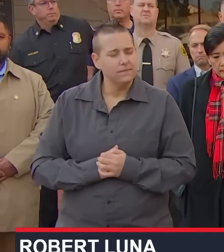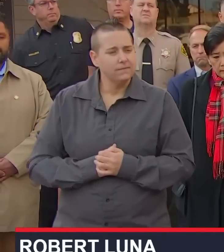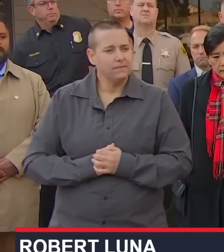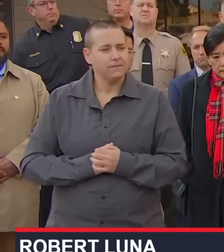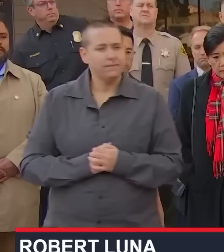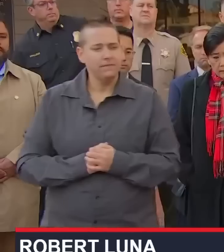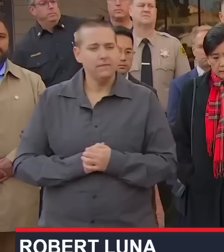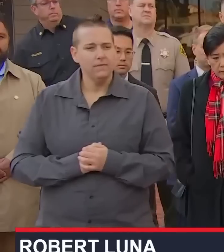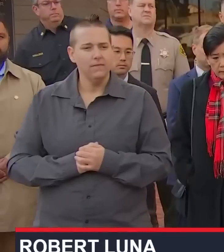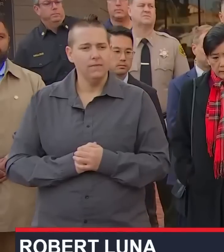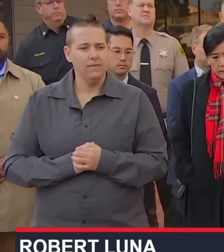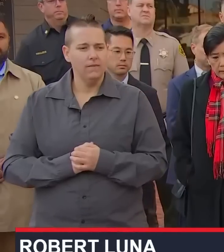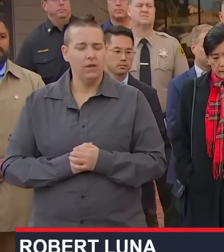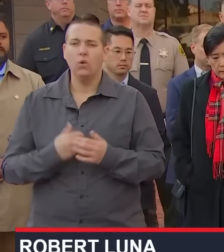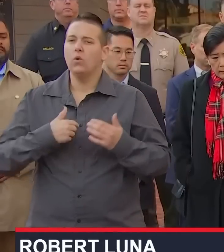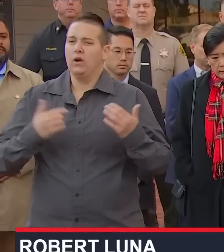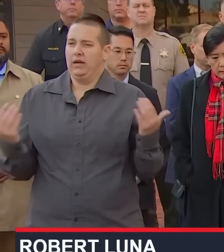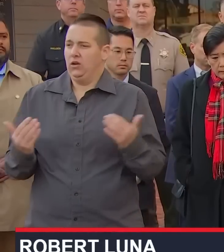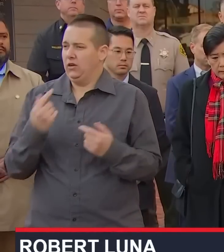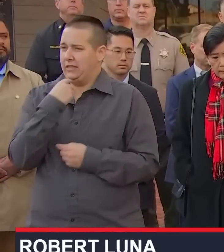tengan paciencia